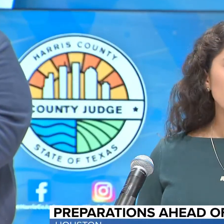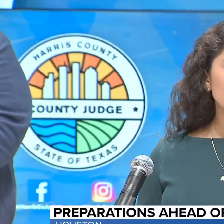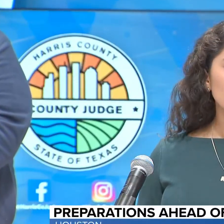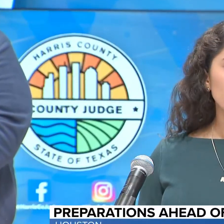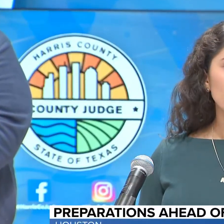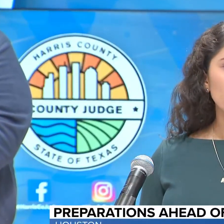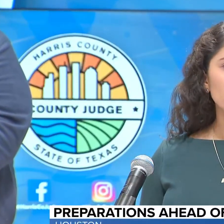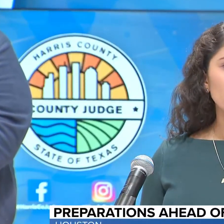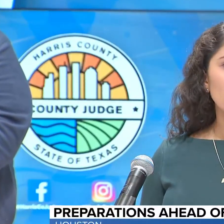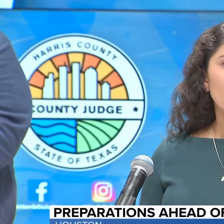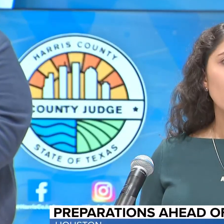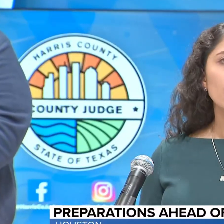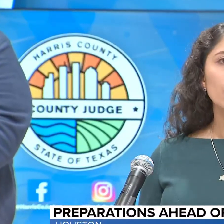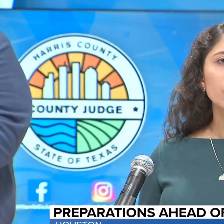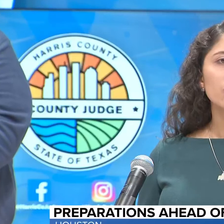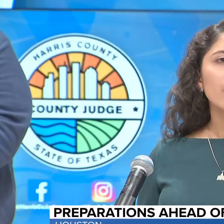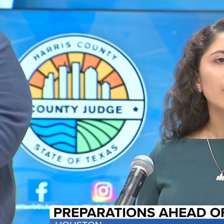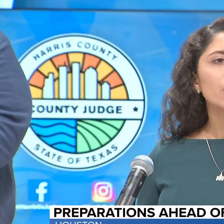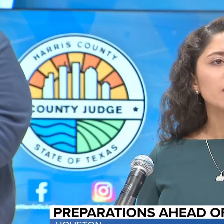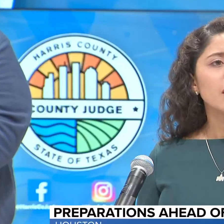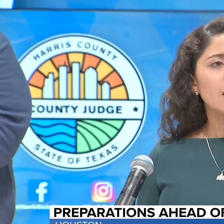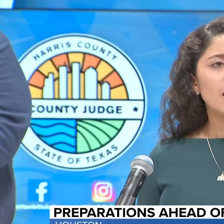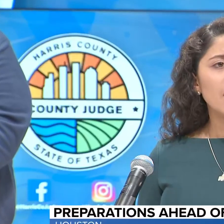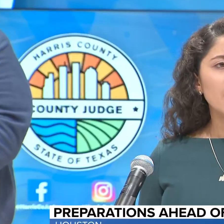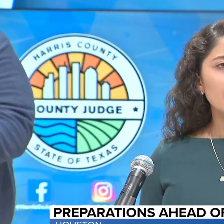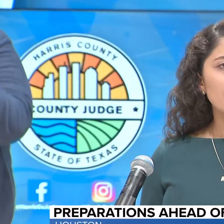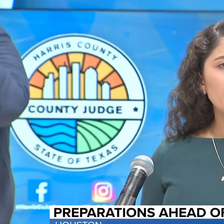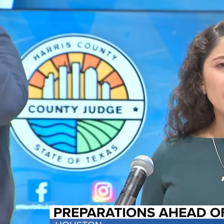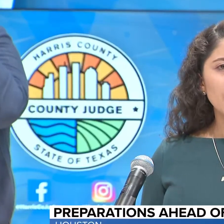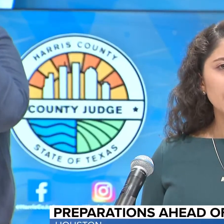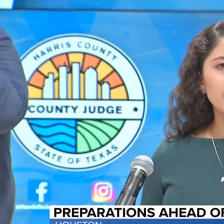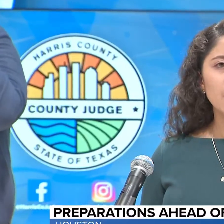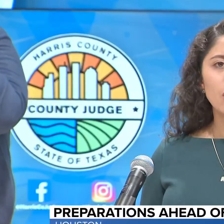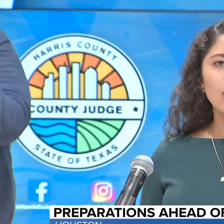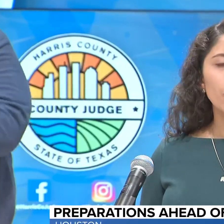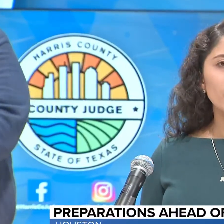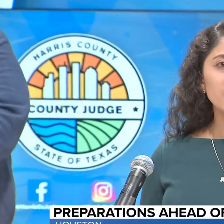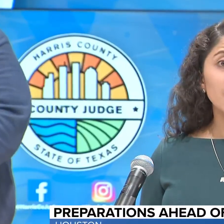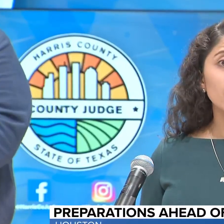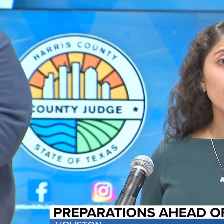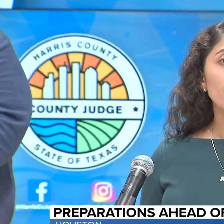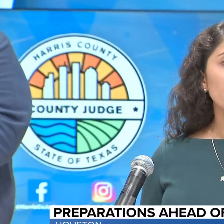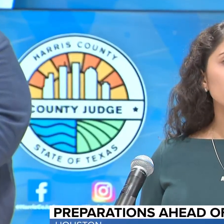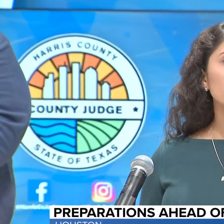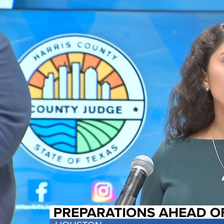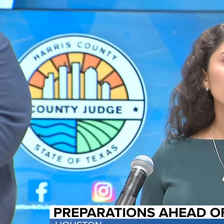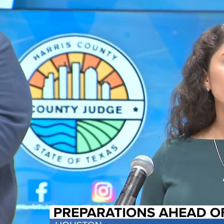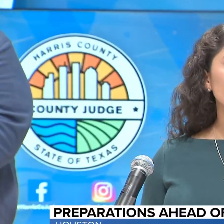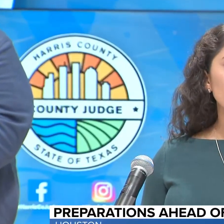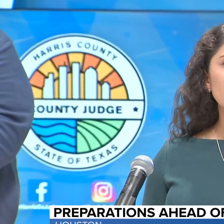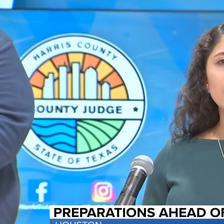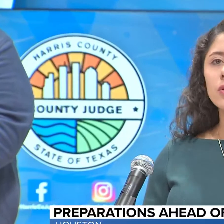Y obviamente estamos en comunicación con nuestros trabajadores de primera línea, con los policías, los bomberos, saben exactamente dónde